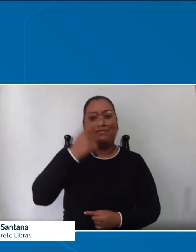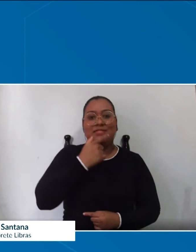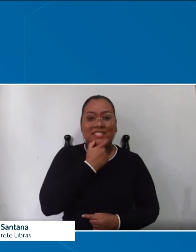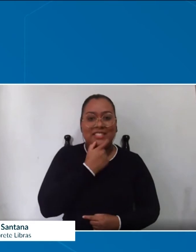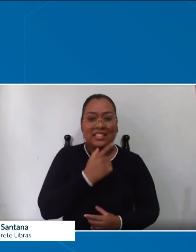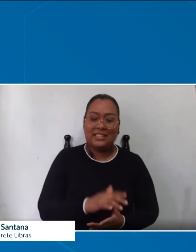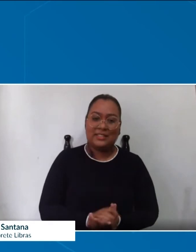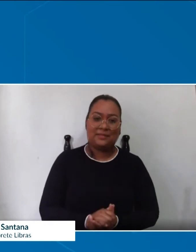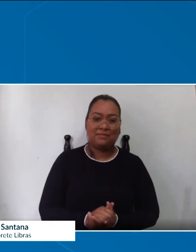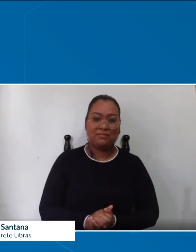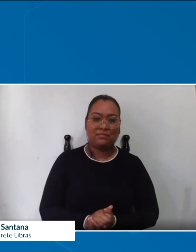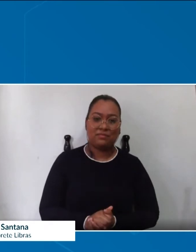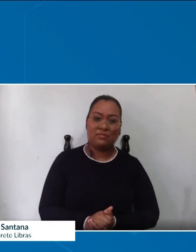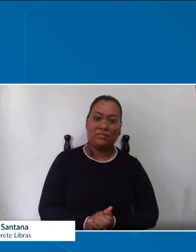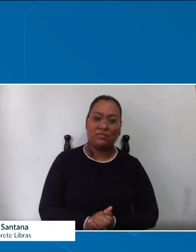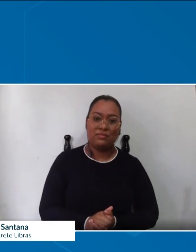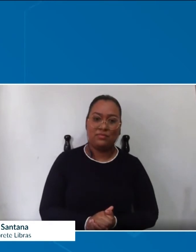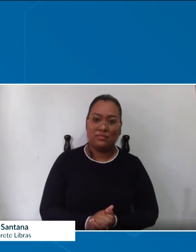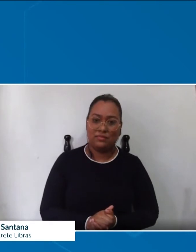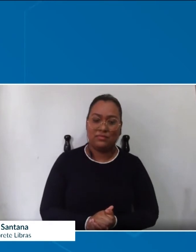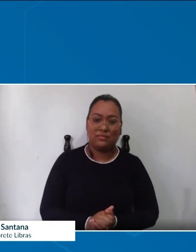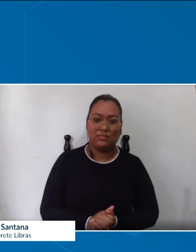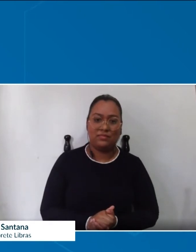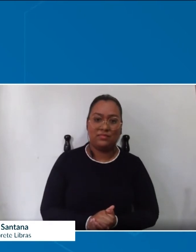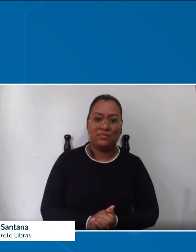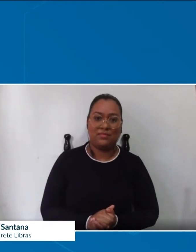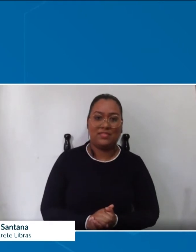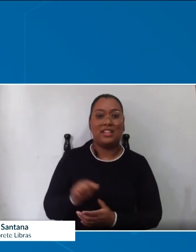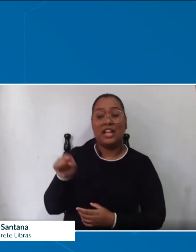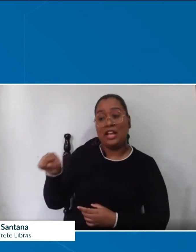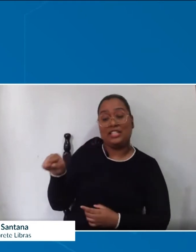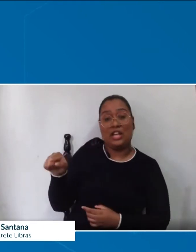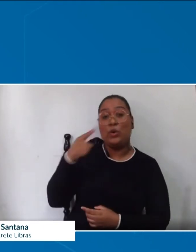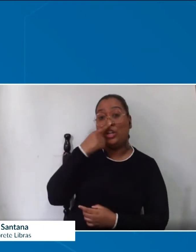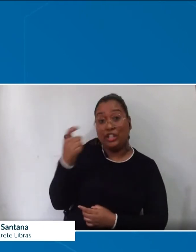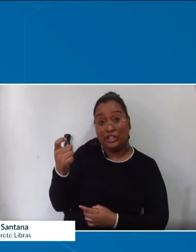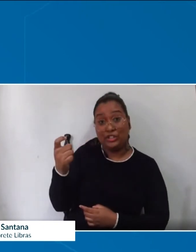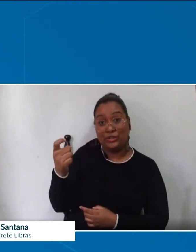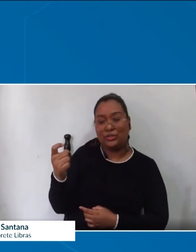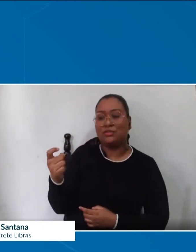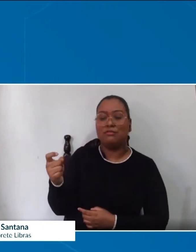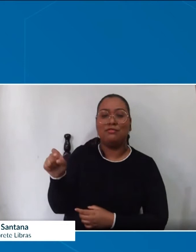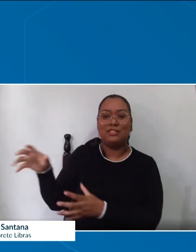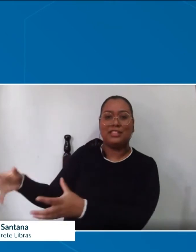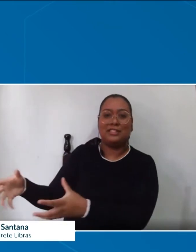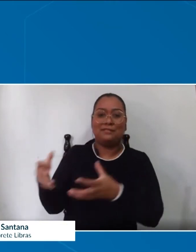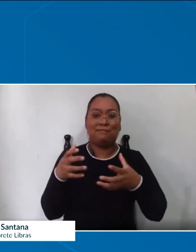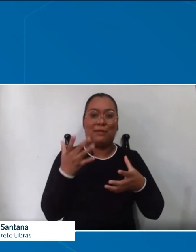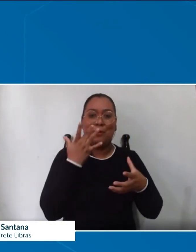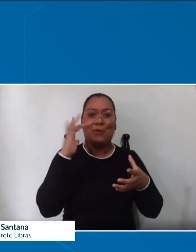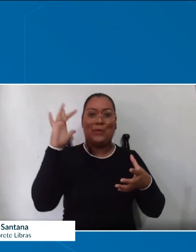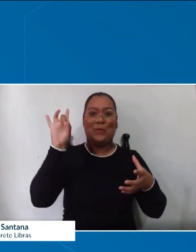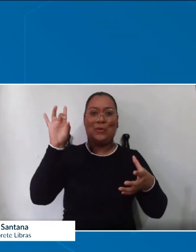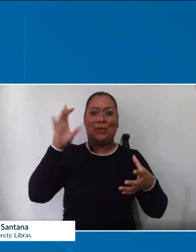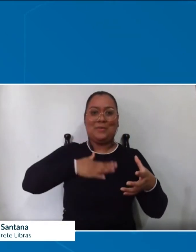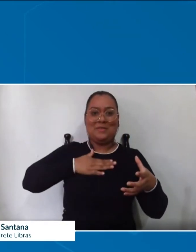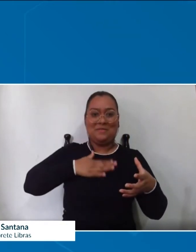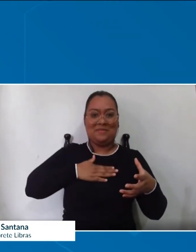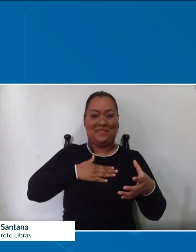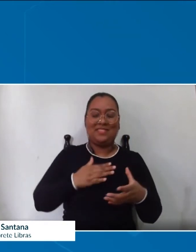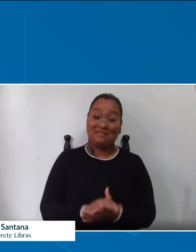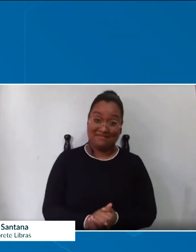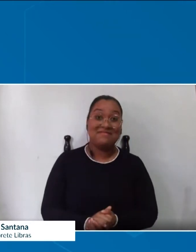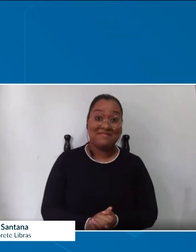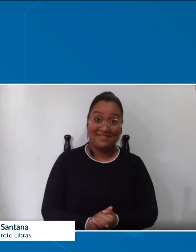diz, your trash, my treasure, quer dizer, o seu lixo é o meu tesouro, então,